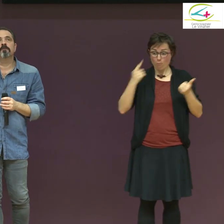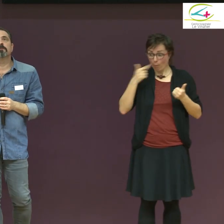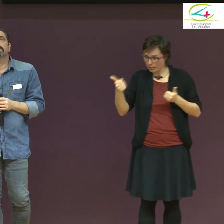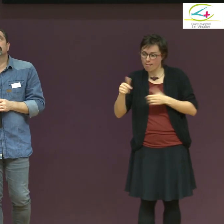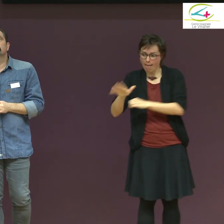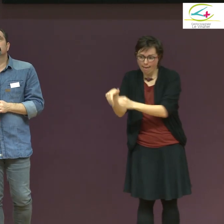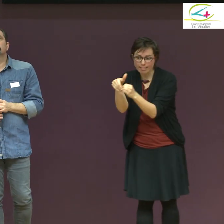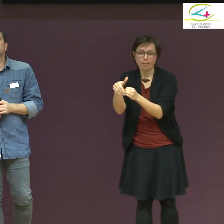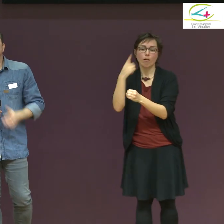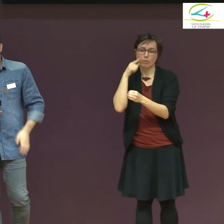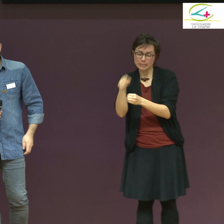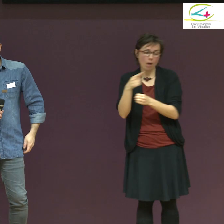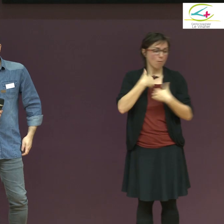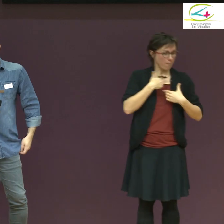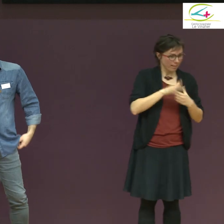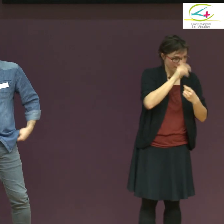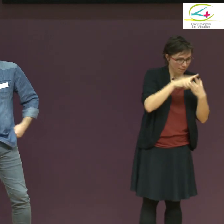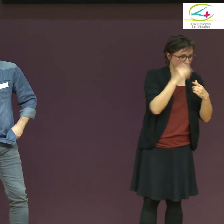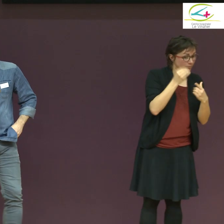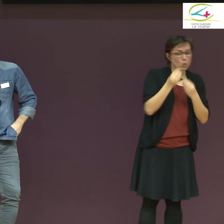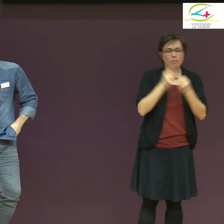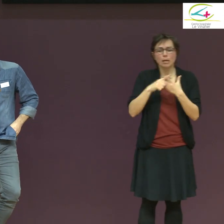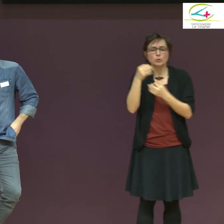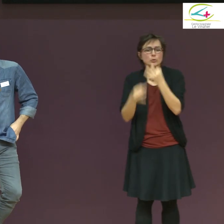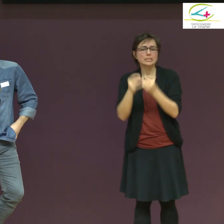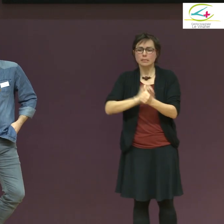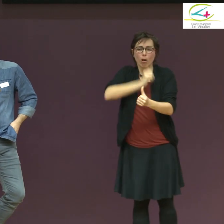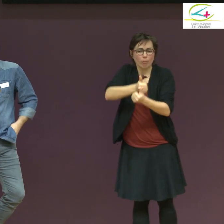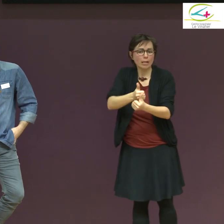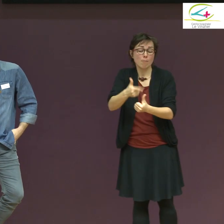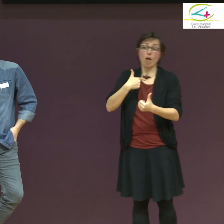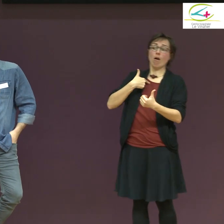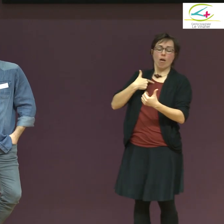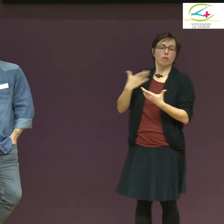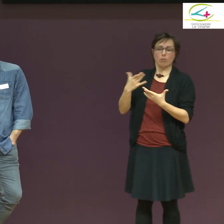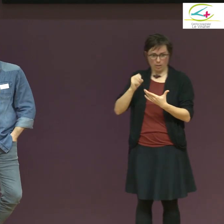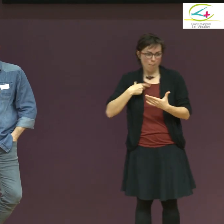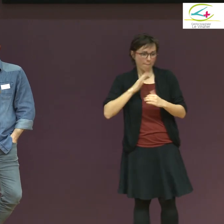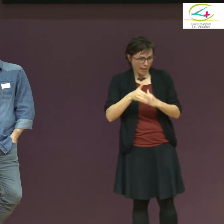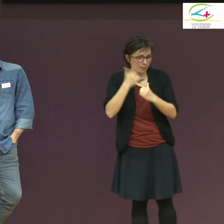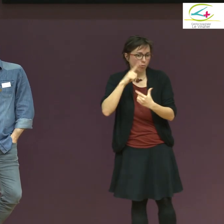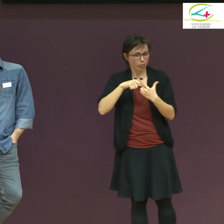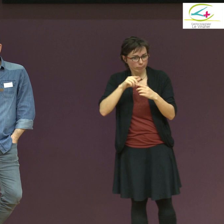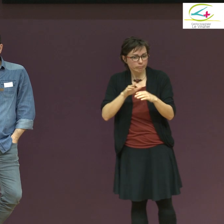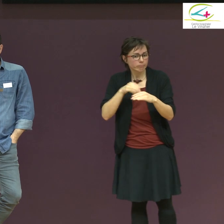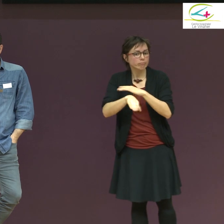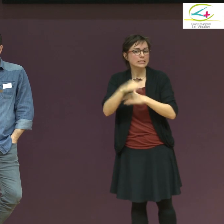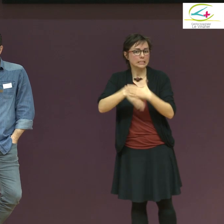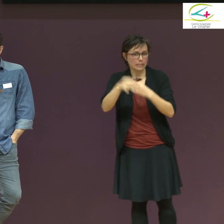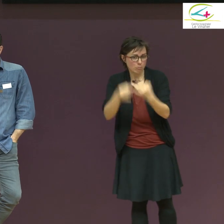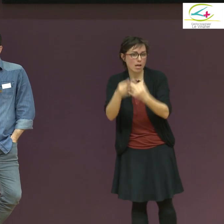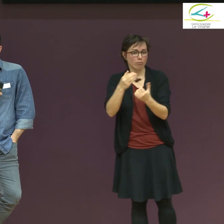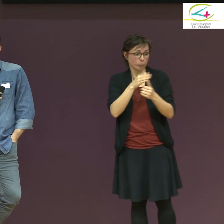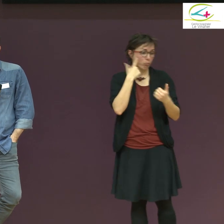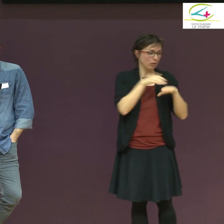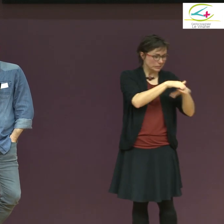dossier d'endettement, peut-être aussi pour son procès, pour des choses comme ça. On aide parfois des gens à pouvoir déposer plainte, à pouvoir aller au tribunal, à faire ce genre de choses. D'accord ? Ça